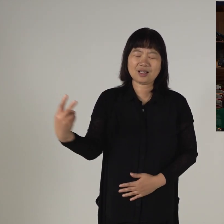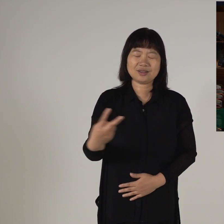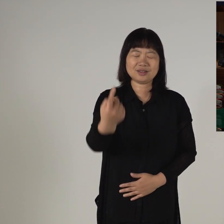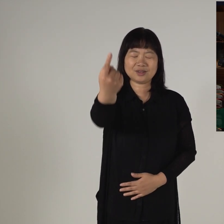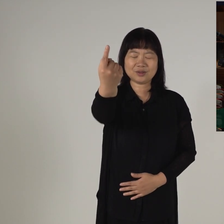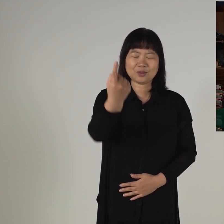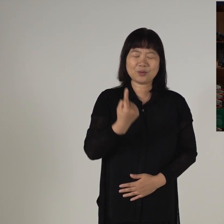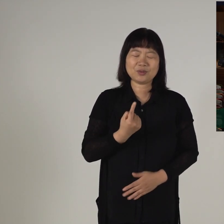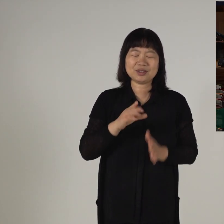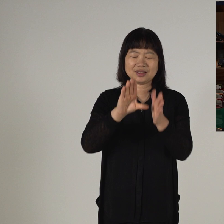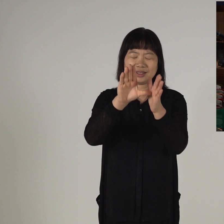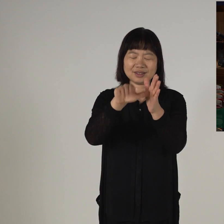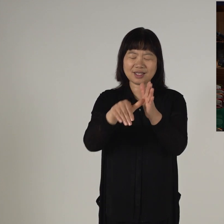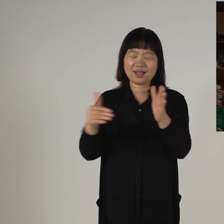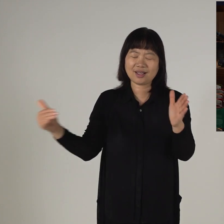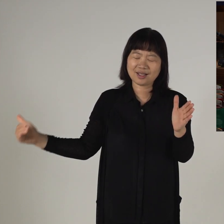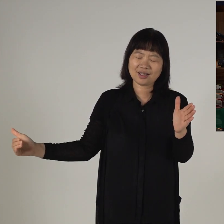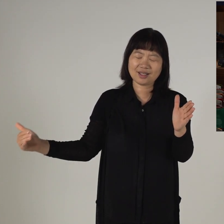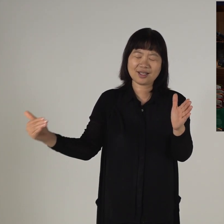주님 다시 오실